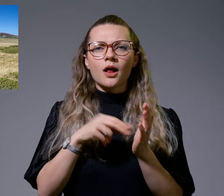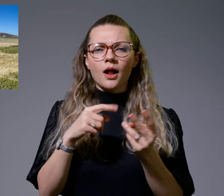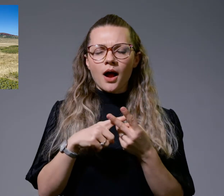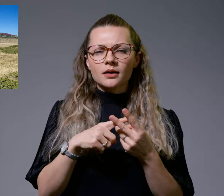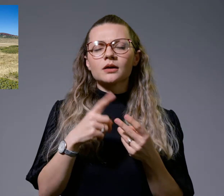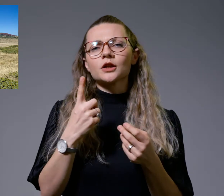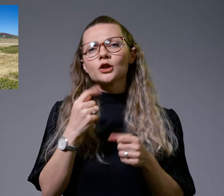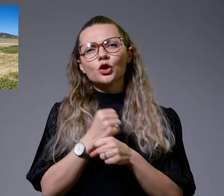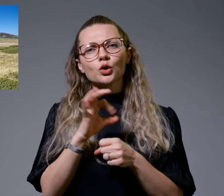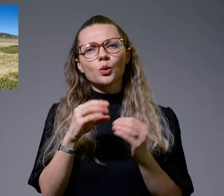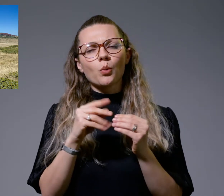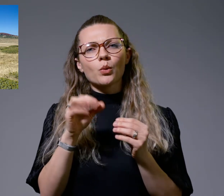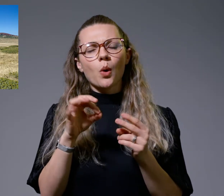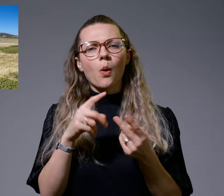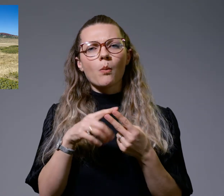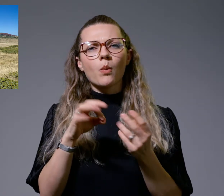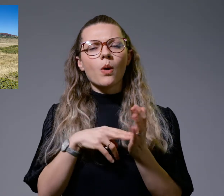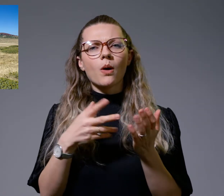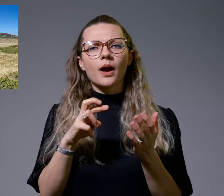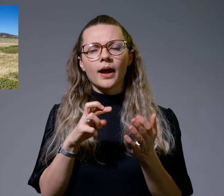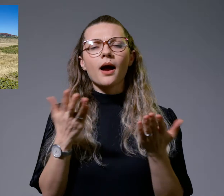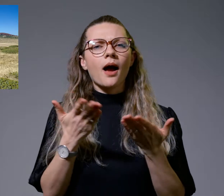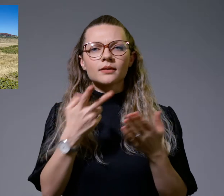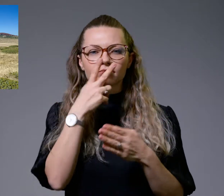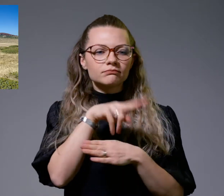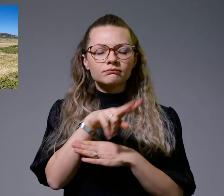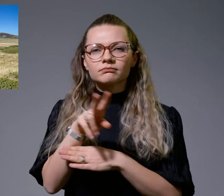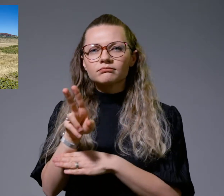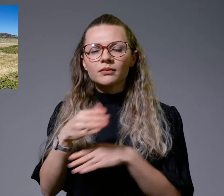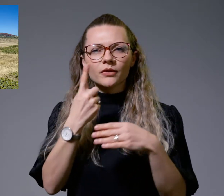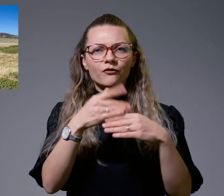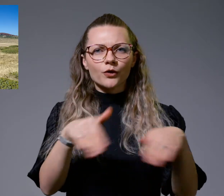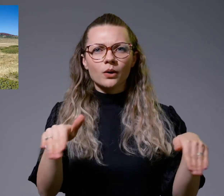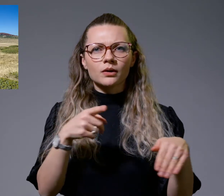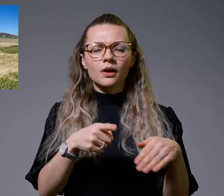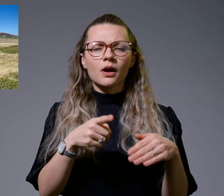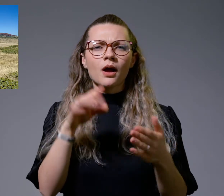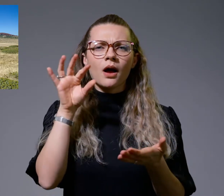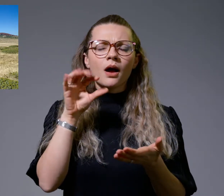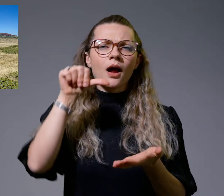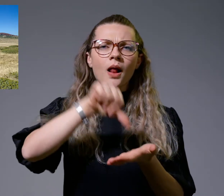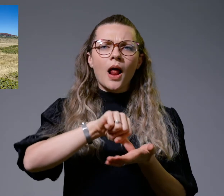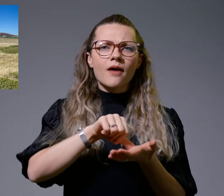го наблюдувал фронтот. Главниот напад требало да се одвива на делот